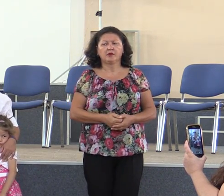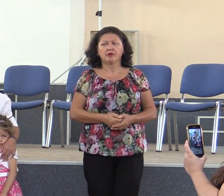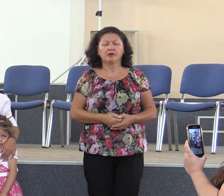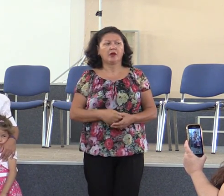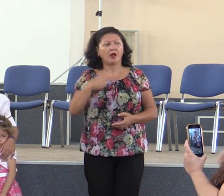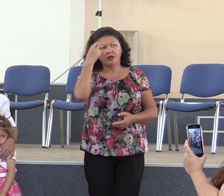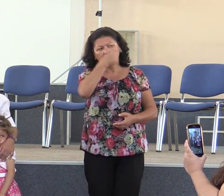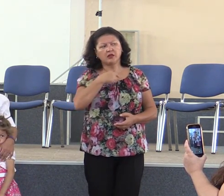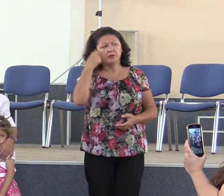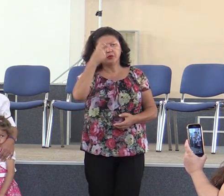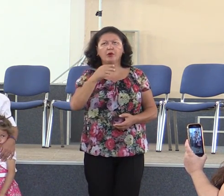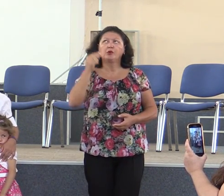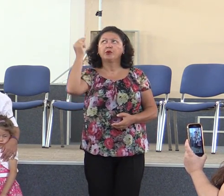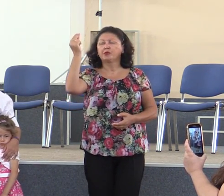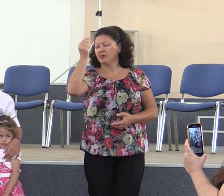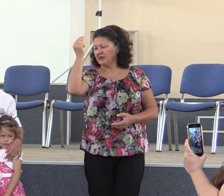lui Dumnezeu.